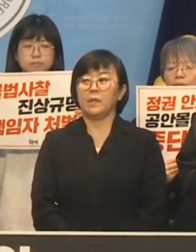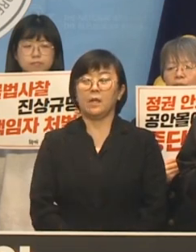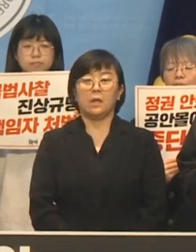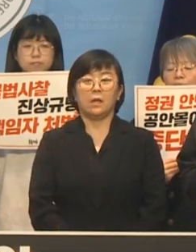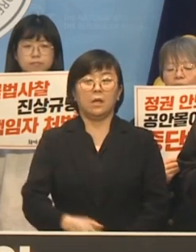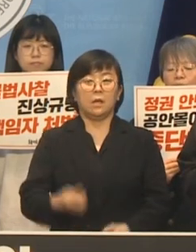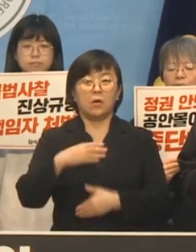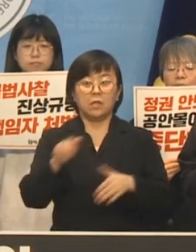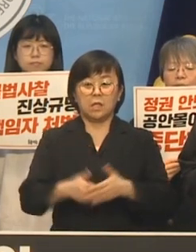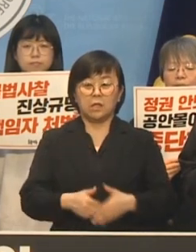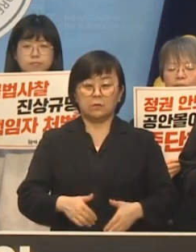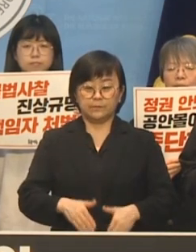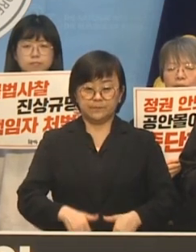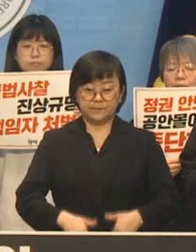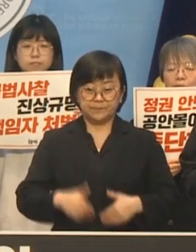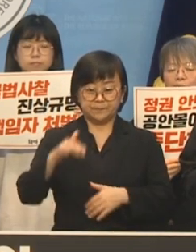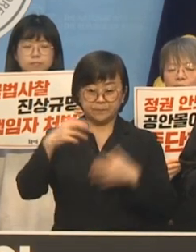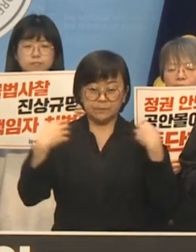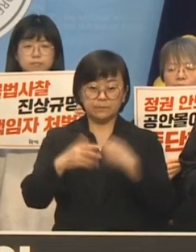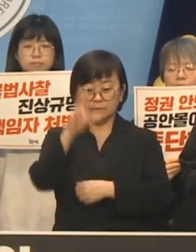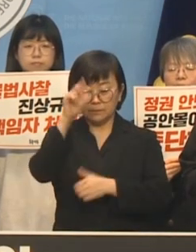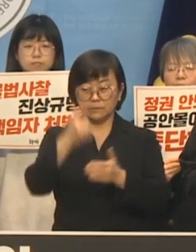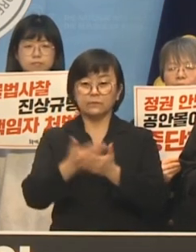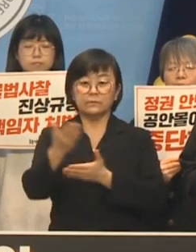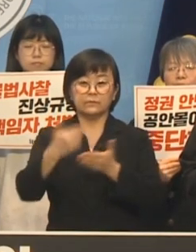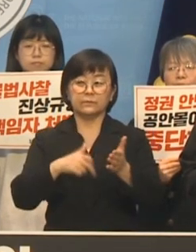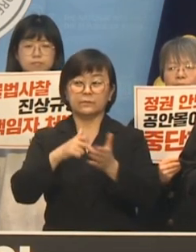남부청 안보수사단 소속 경찰관들과 주고받은